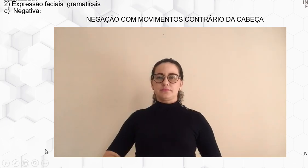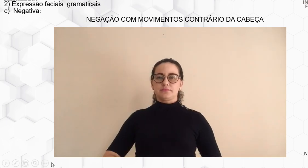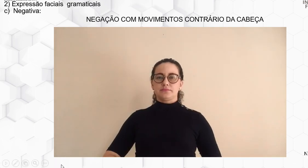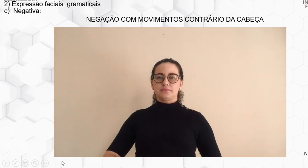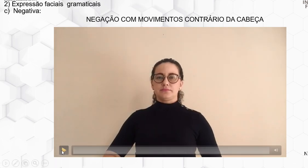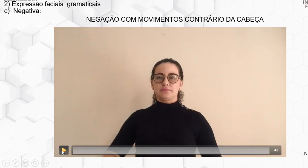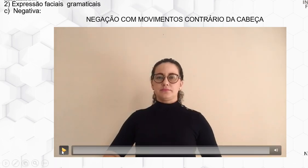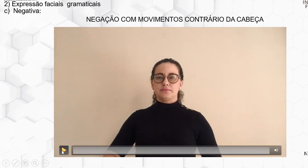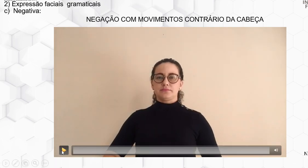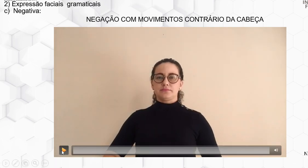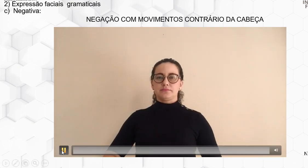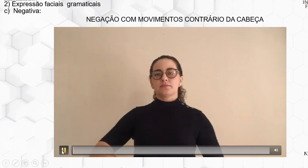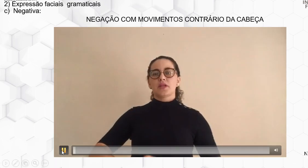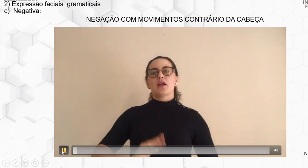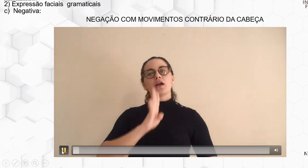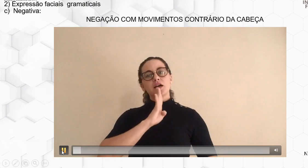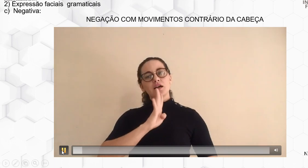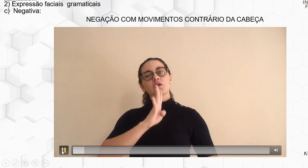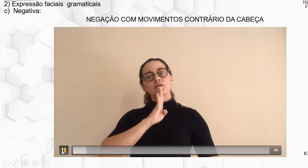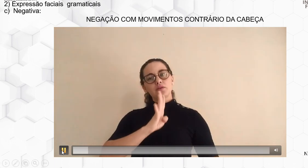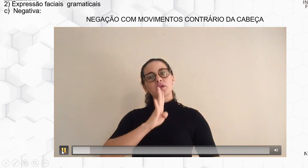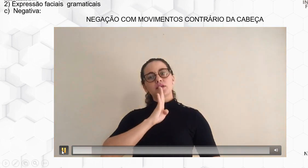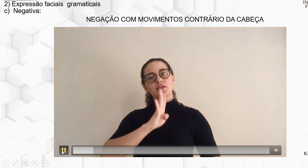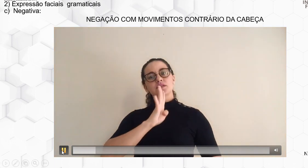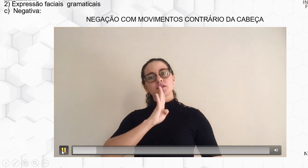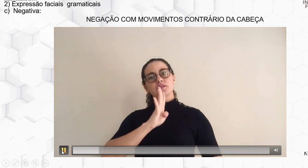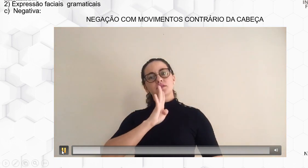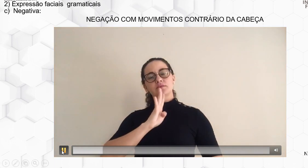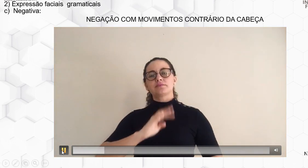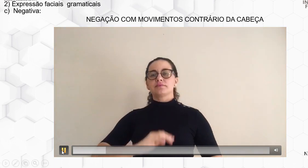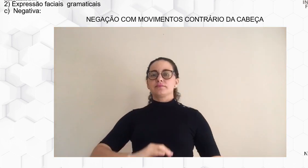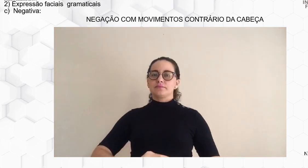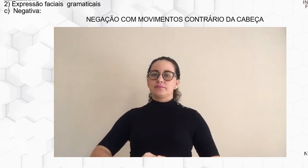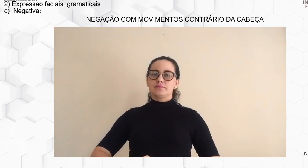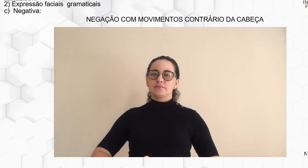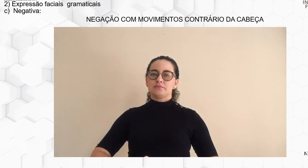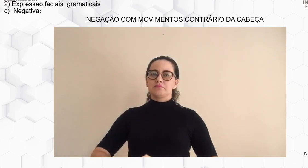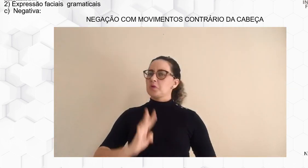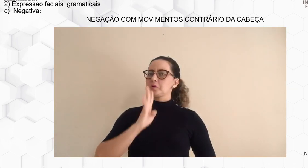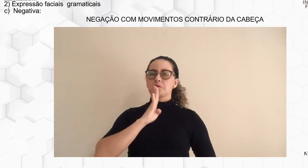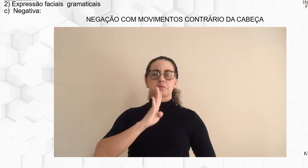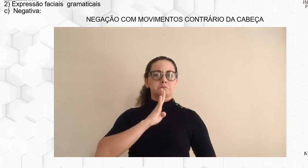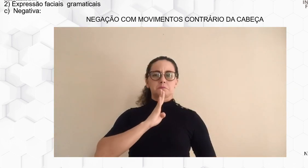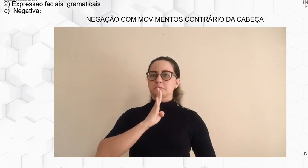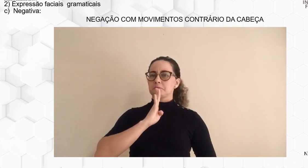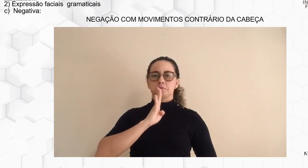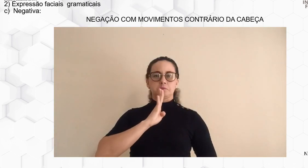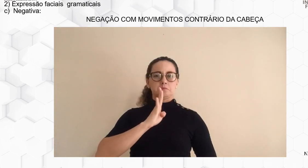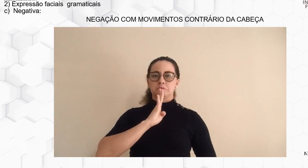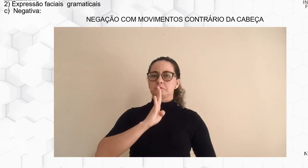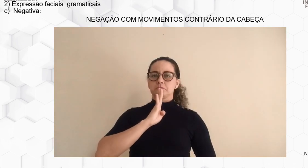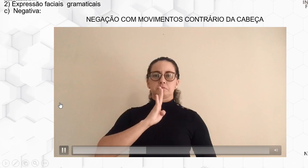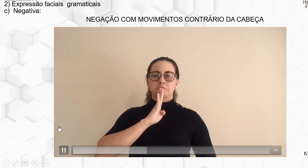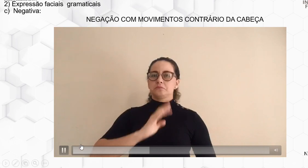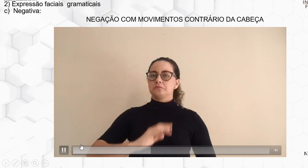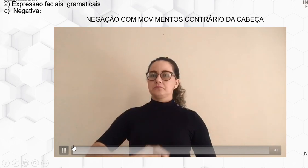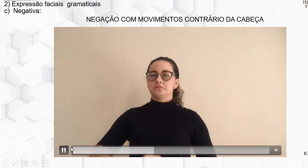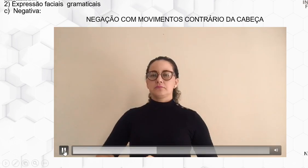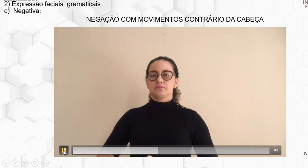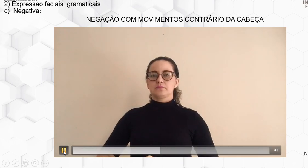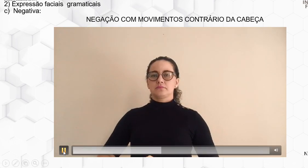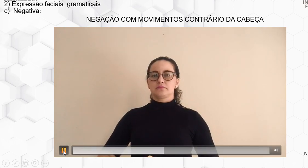Então, vamos lá novamente. Então, com movimento contrário. Conheço, não conheço. Então, você vai observar